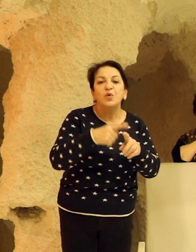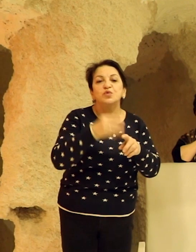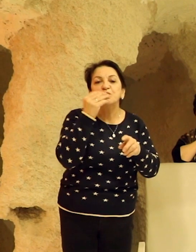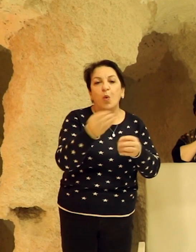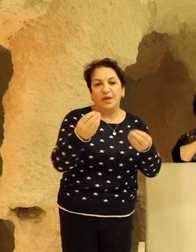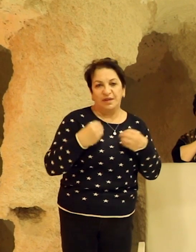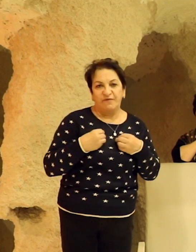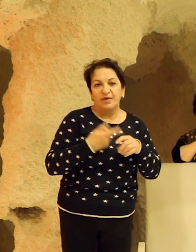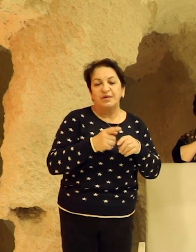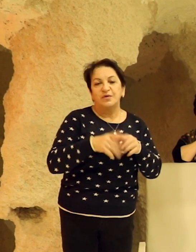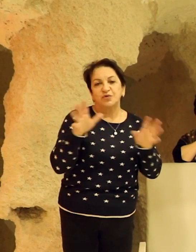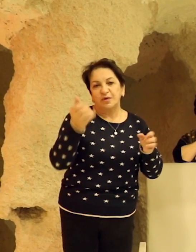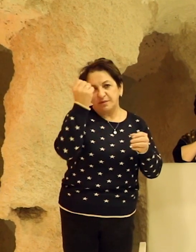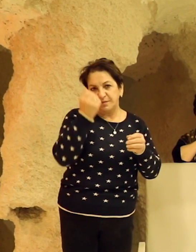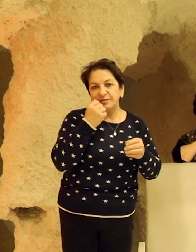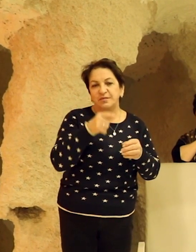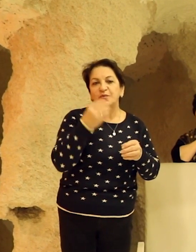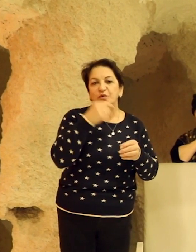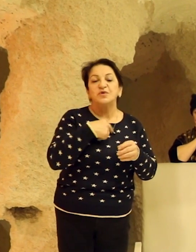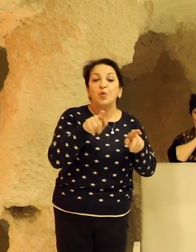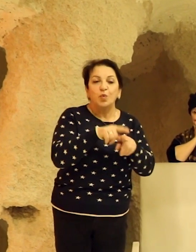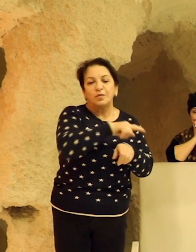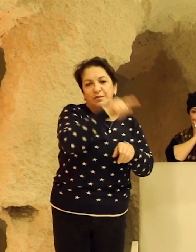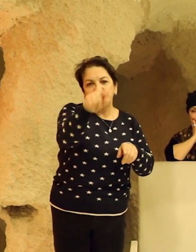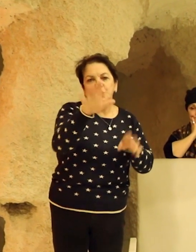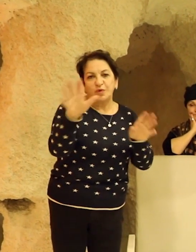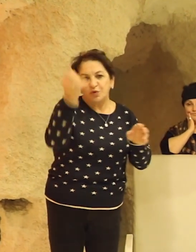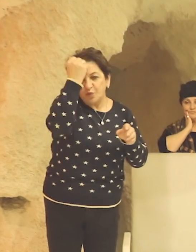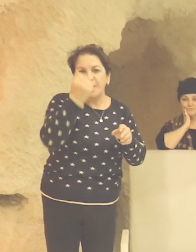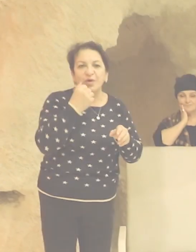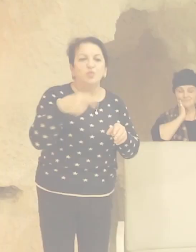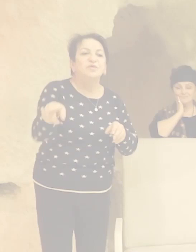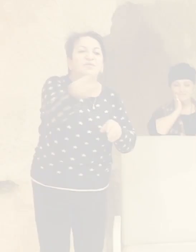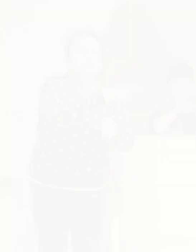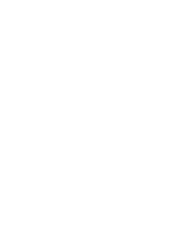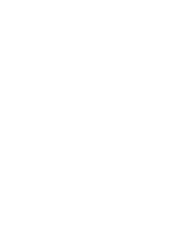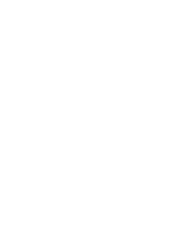լինի մեր բոլորի ներսում։ Ես էլ ձեզ եմ շատ շնորհակալ ու ձեզ շատ սիրում եմ։